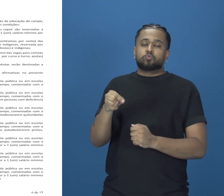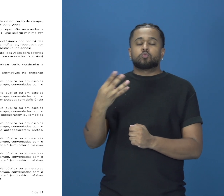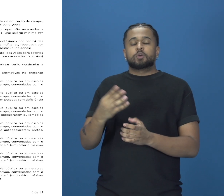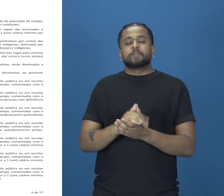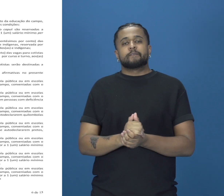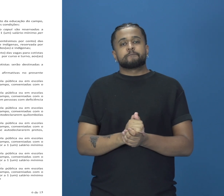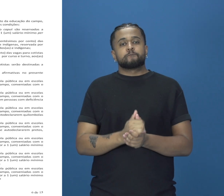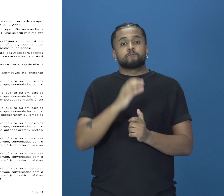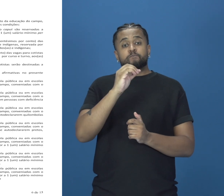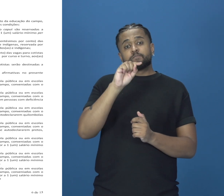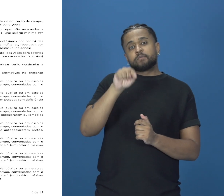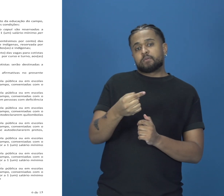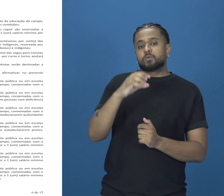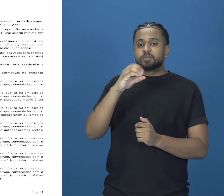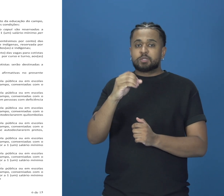6.1.4.